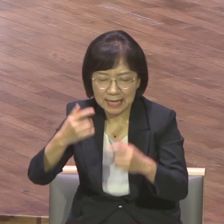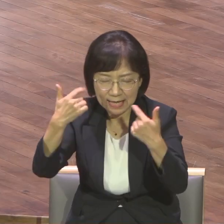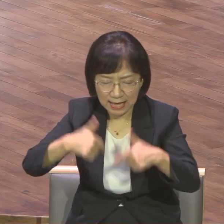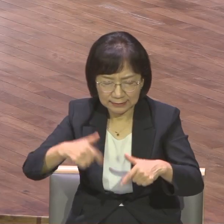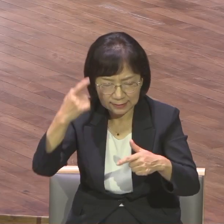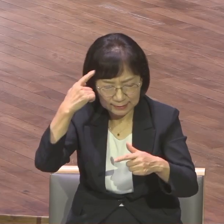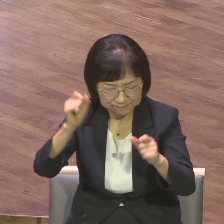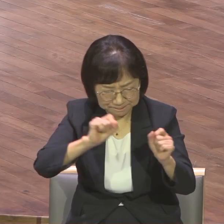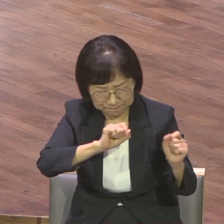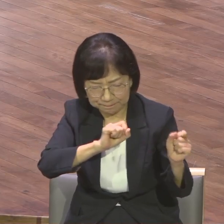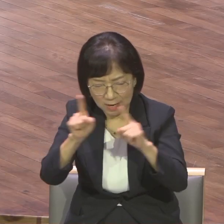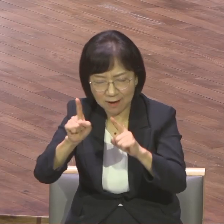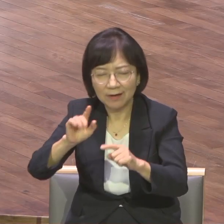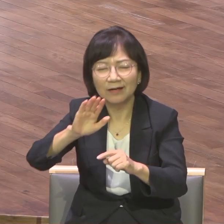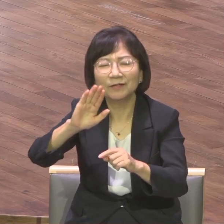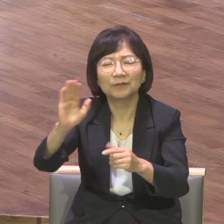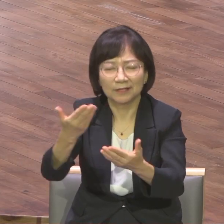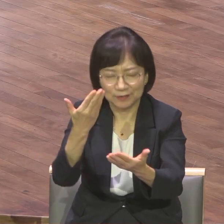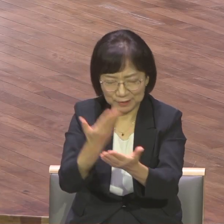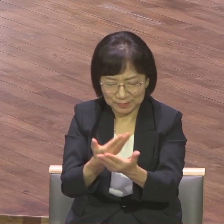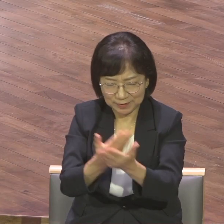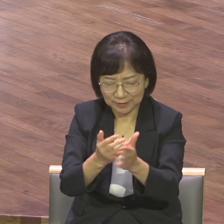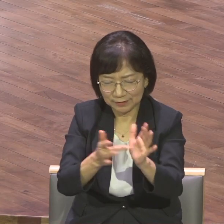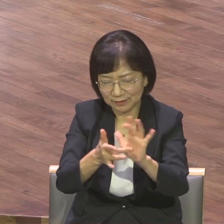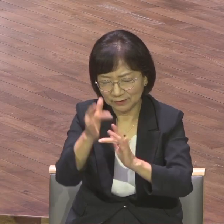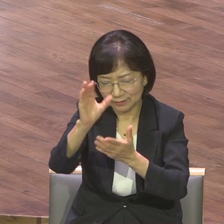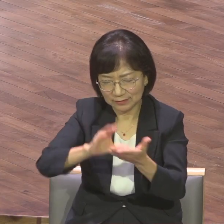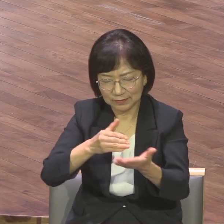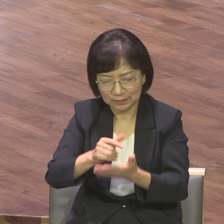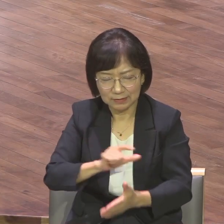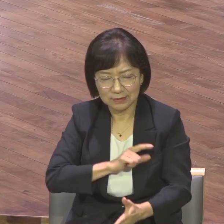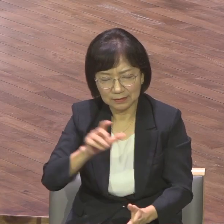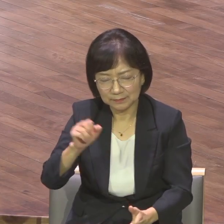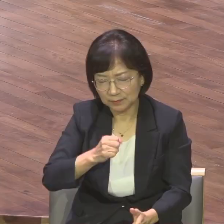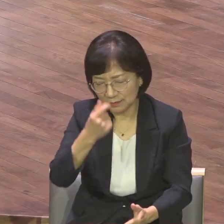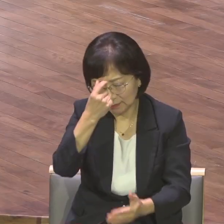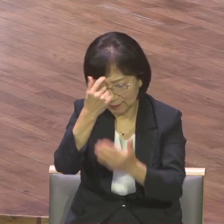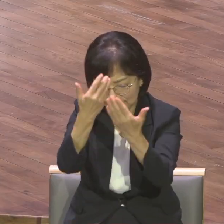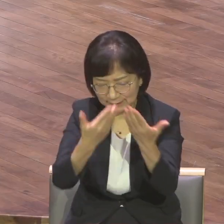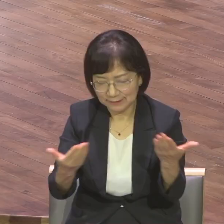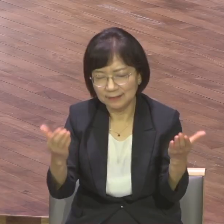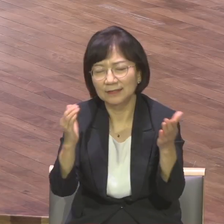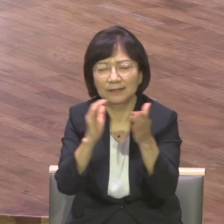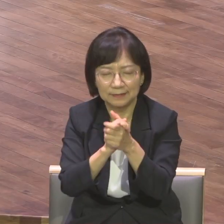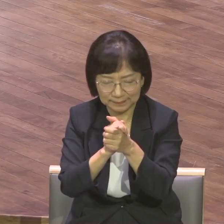되게 하여 주옵소서. 예수 그리스도를 받들어 기도합니다. 아멘.